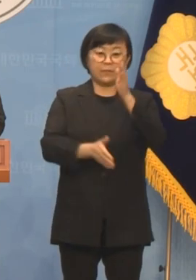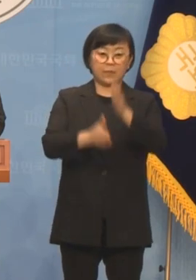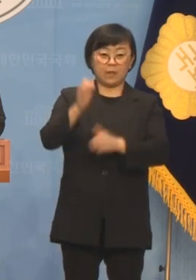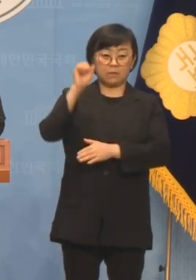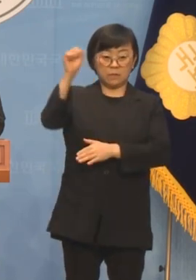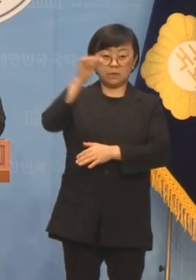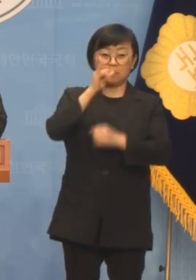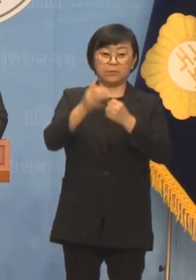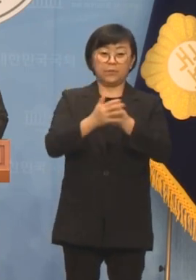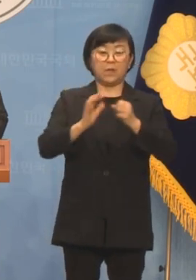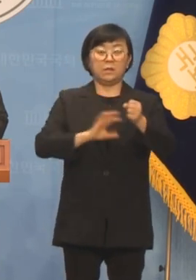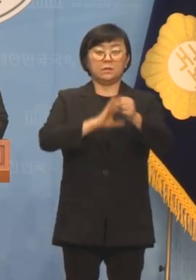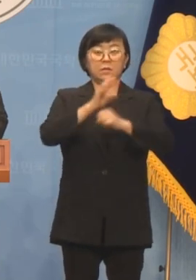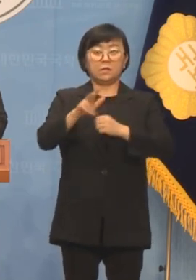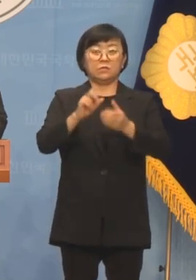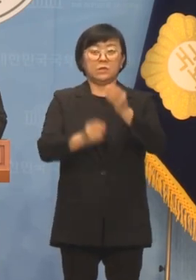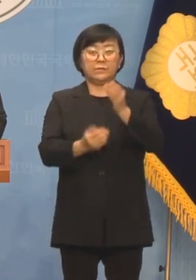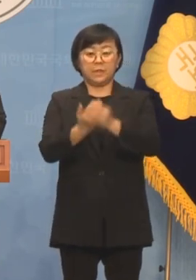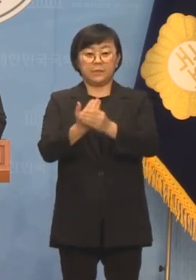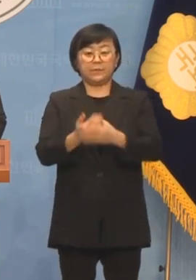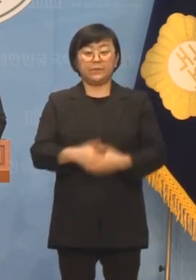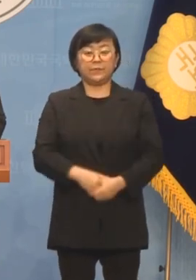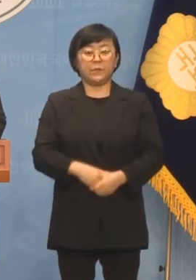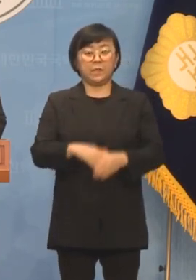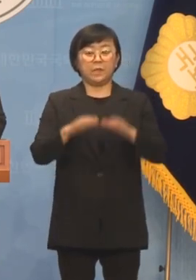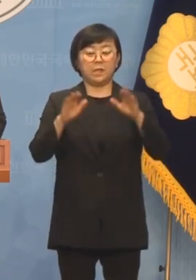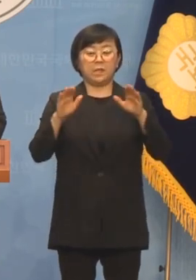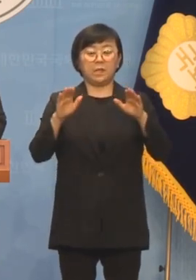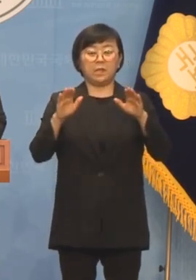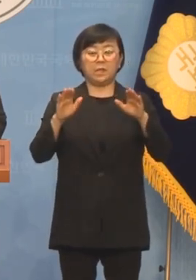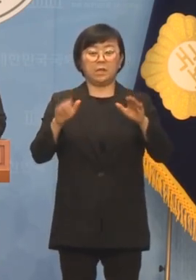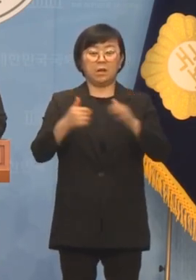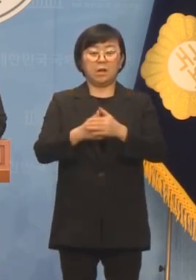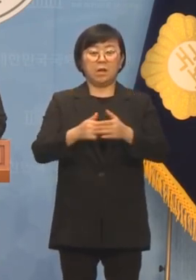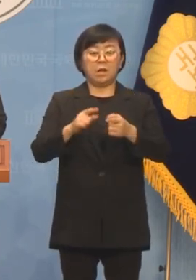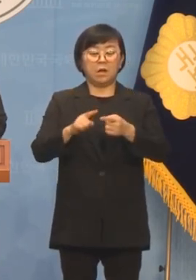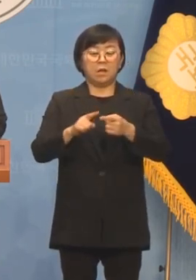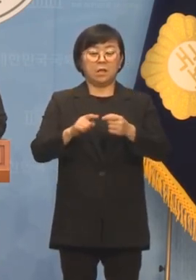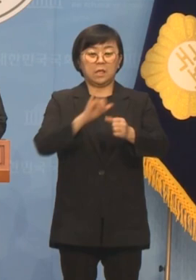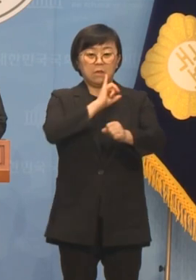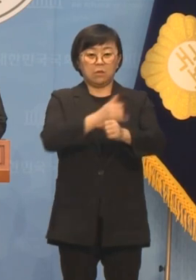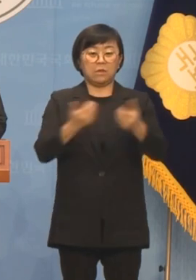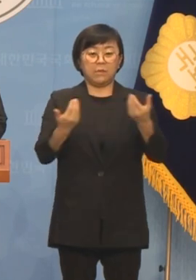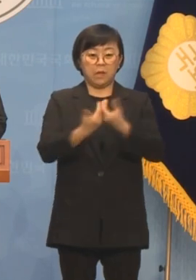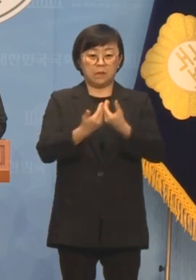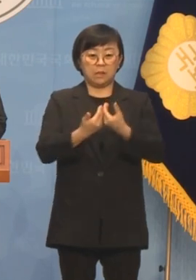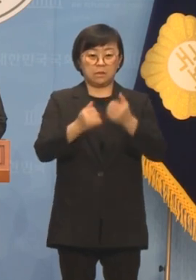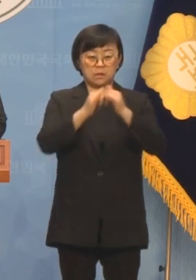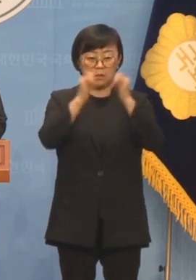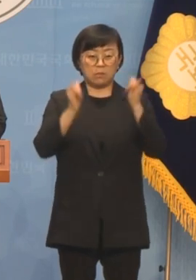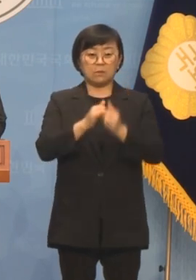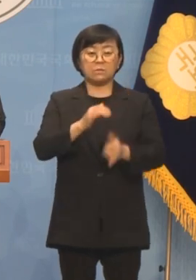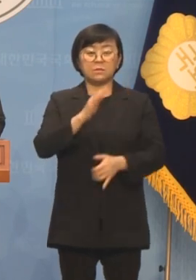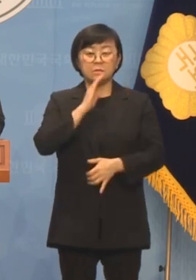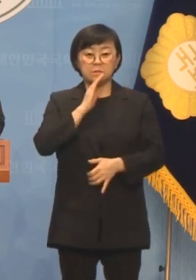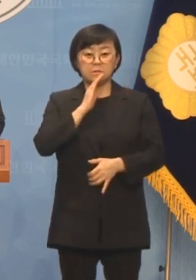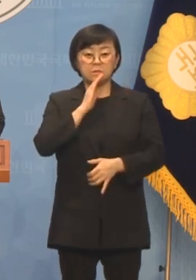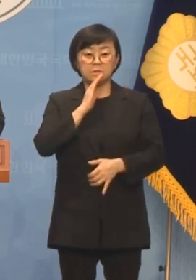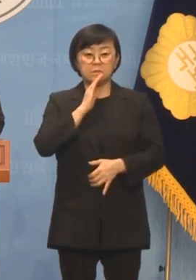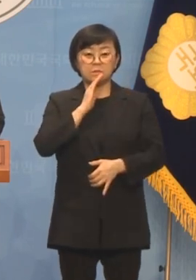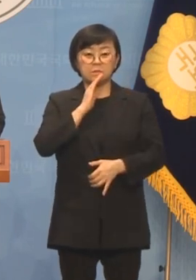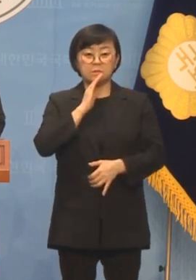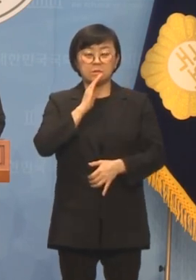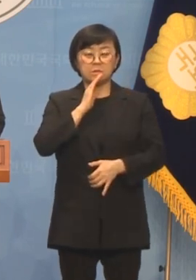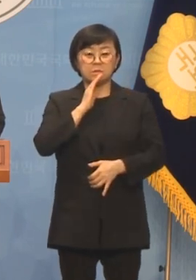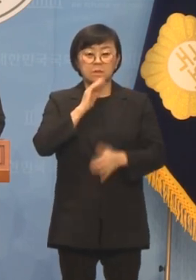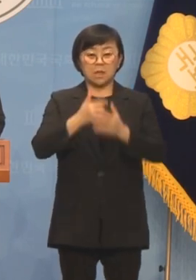발생하고 세계적 이슈가 되기도 했습니다. 이러한 반인권적인 사회가 진정